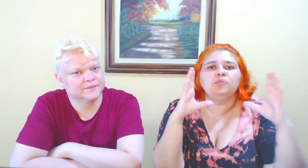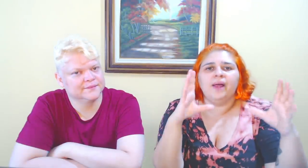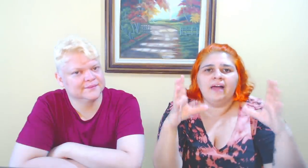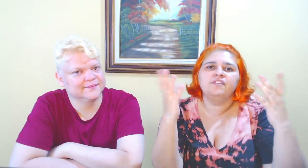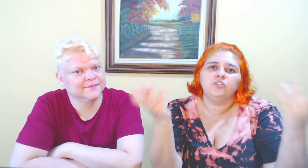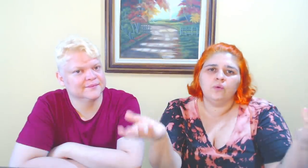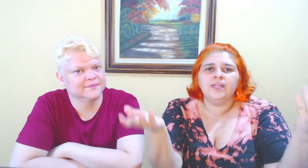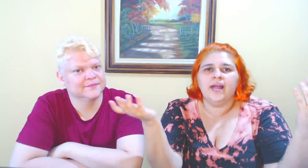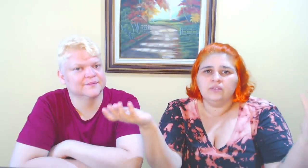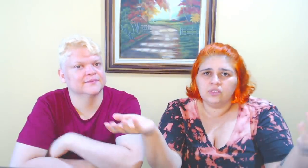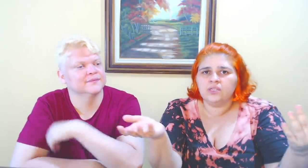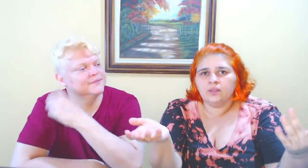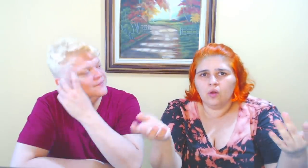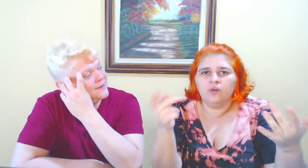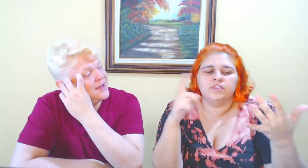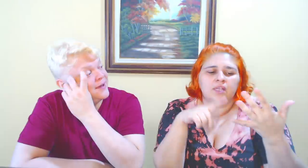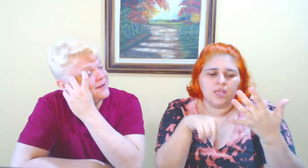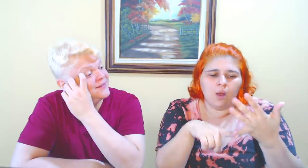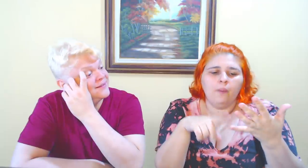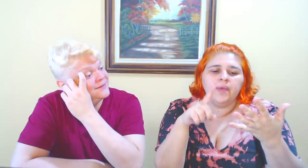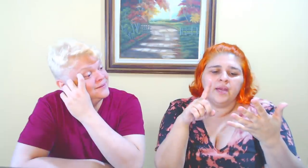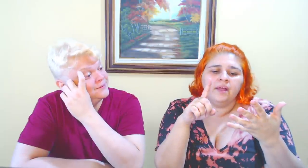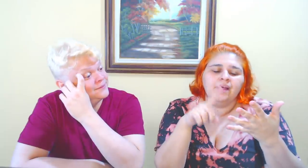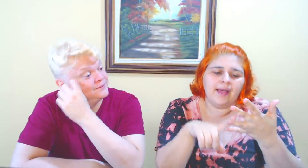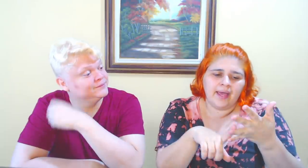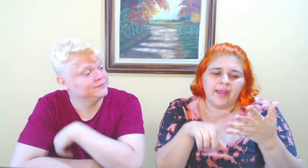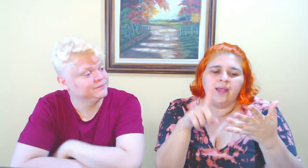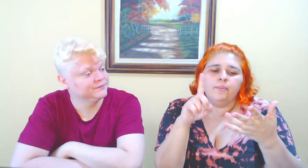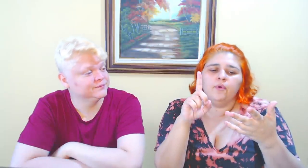palavras do quadrado De Sator Você tem ópera Arepo